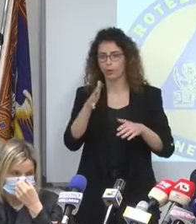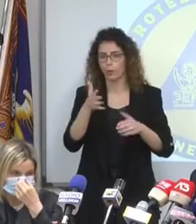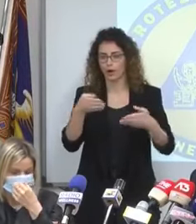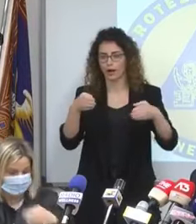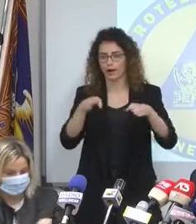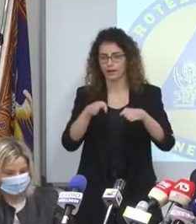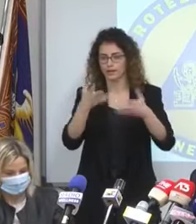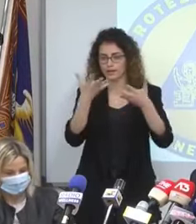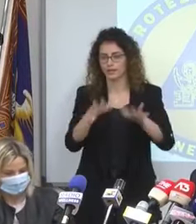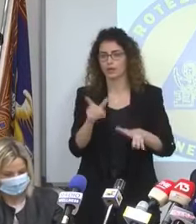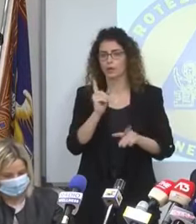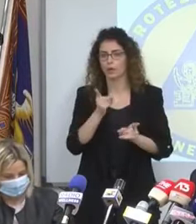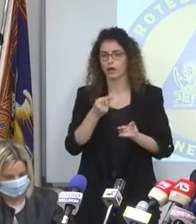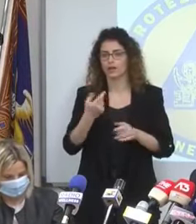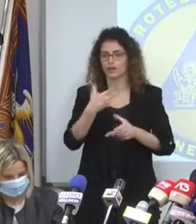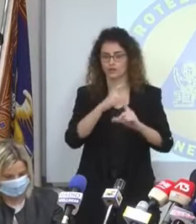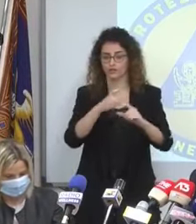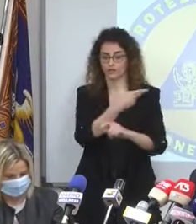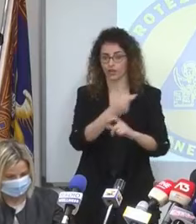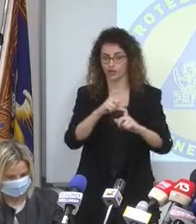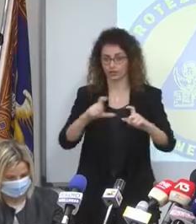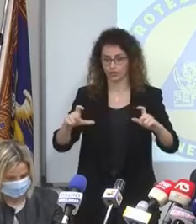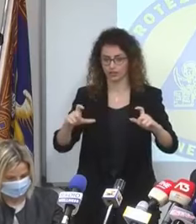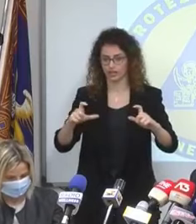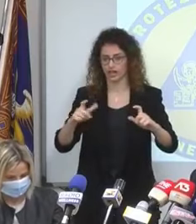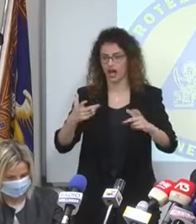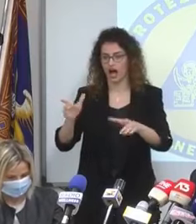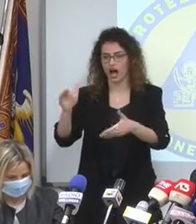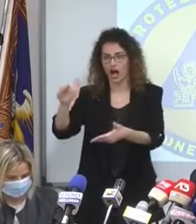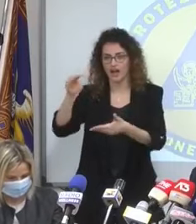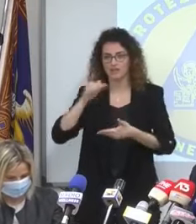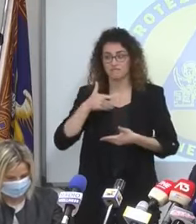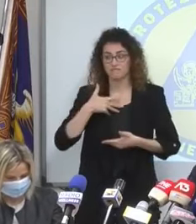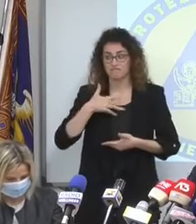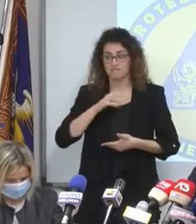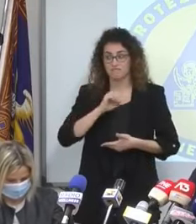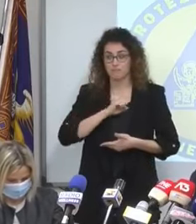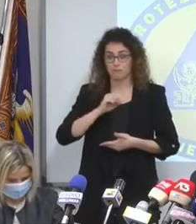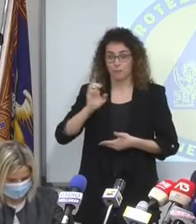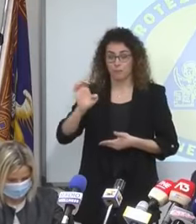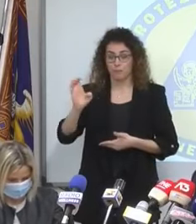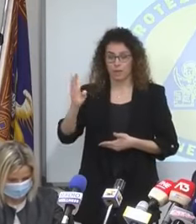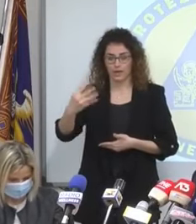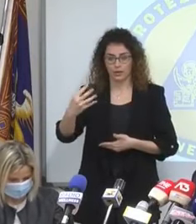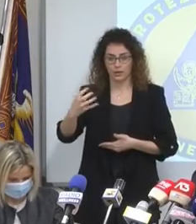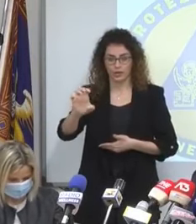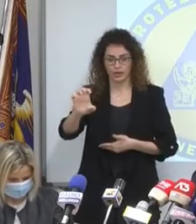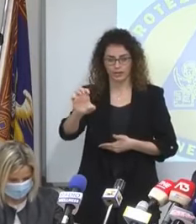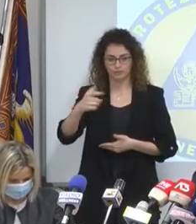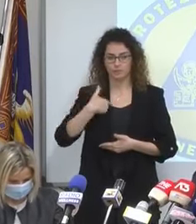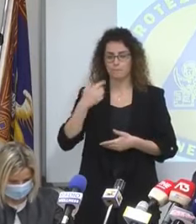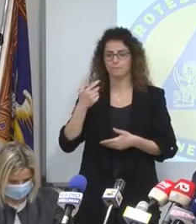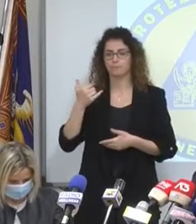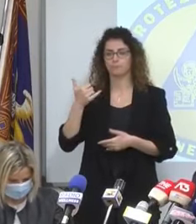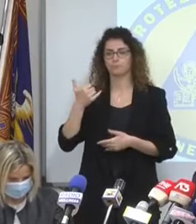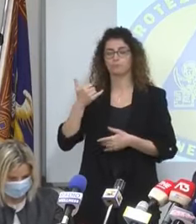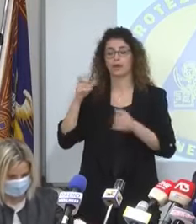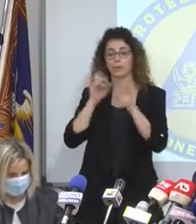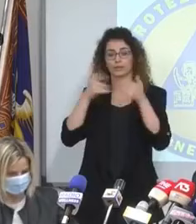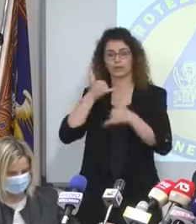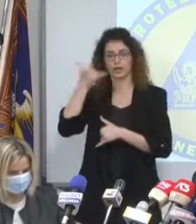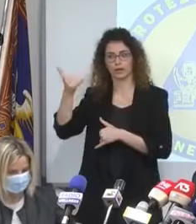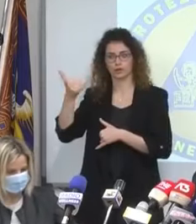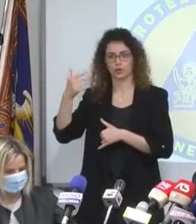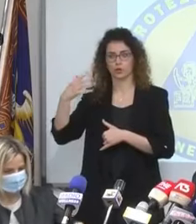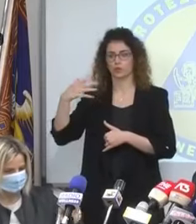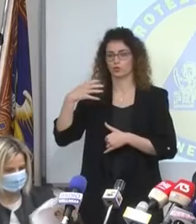vaccini, dovrebbero arrivare forse mercoledì. Io questa mattina ho chiamato il generale Figliuolo e ho chiesto